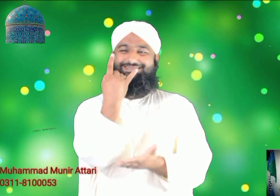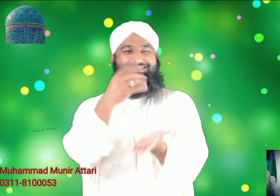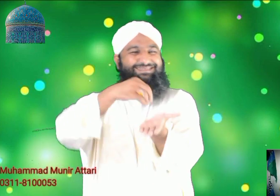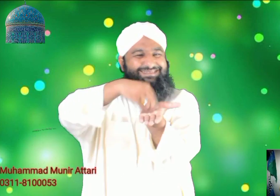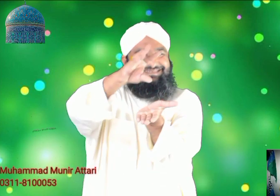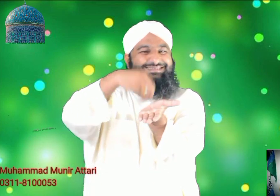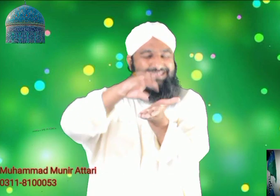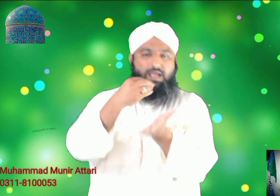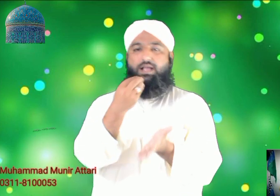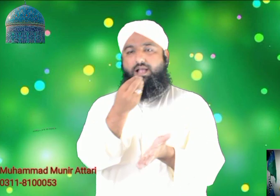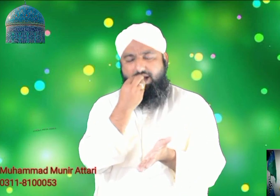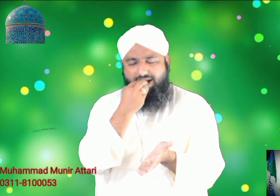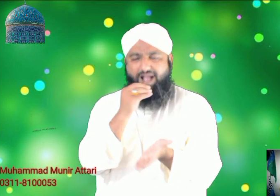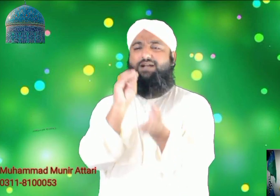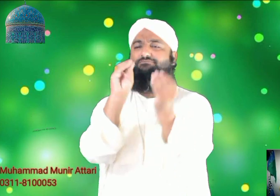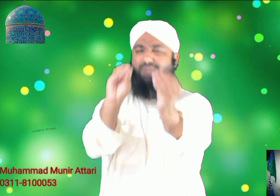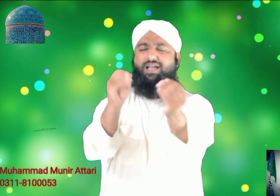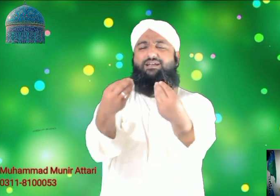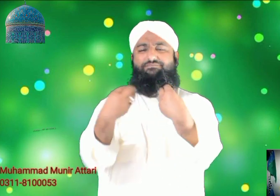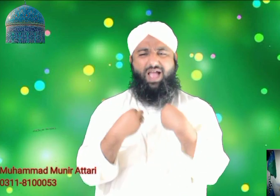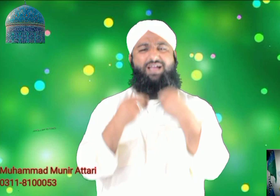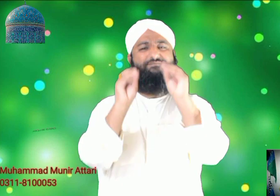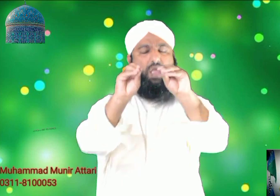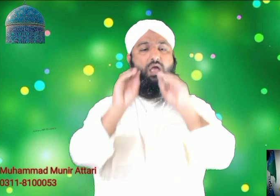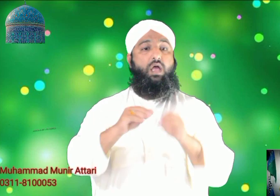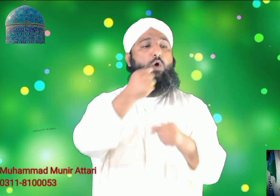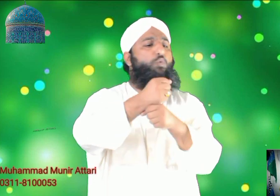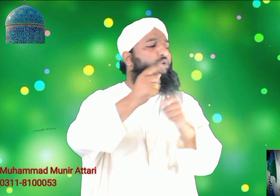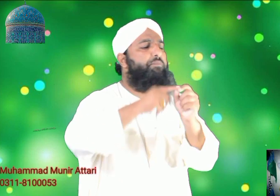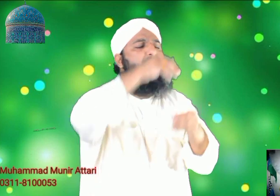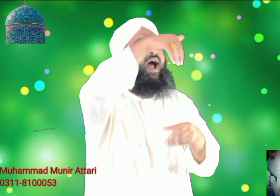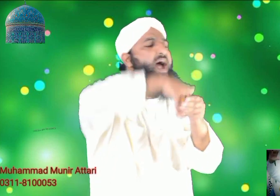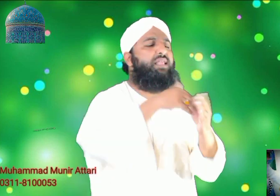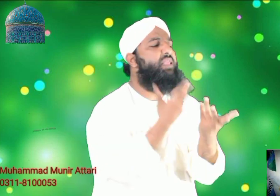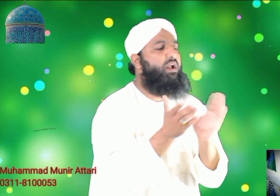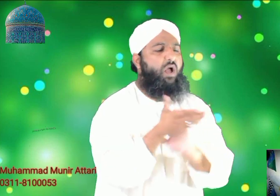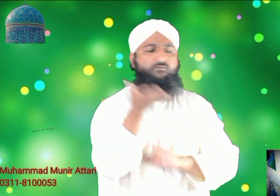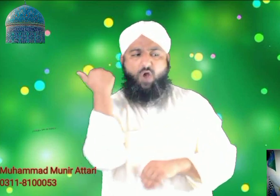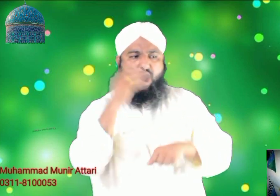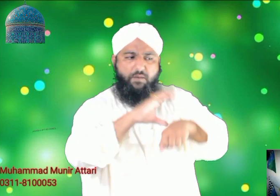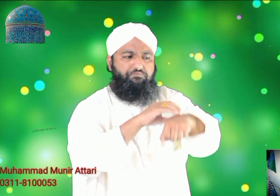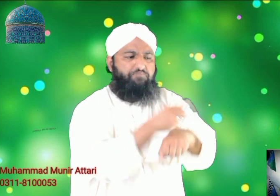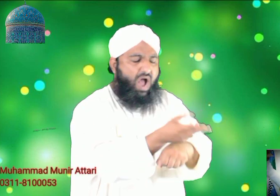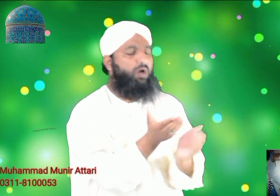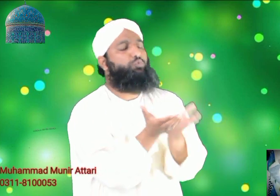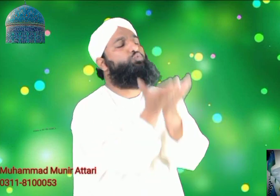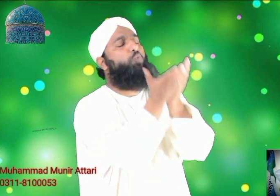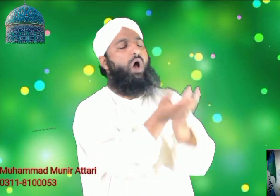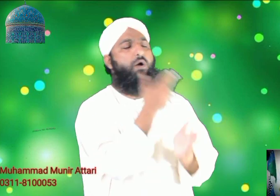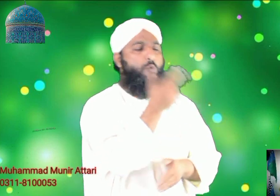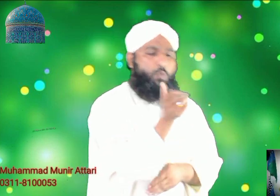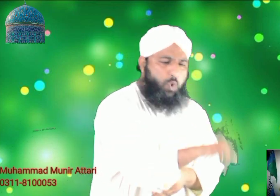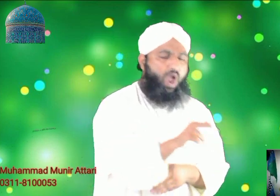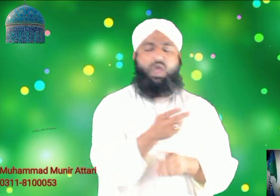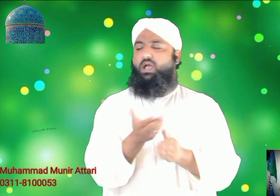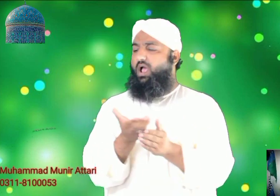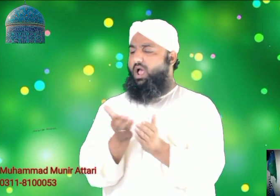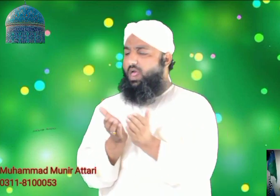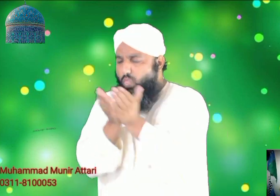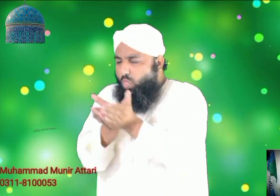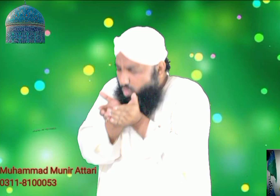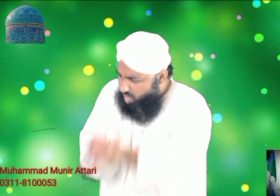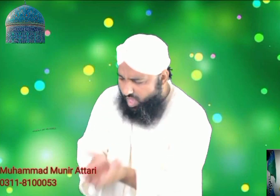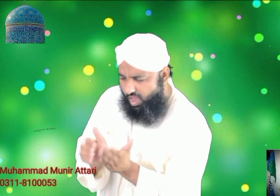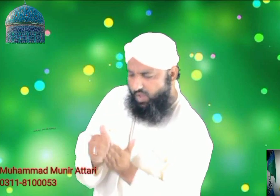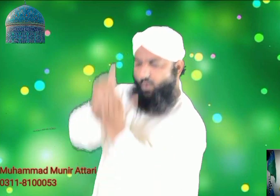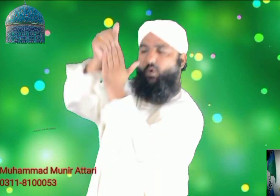ہیں, کھلانے والے ہیں. بھائی کیا جانتے ہو غوث پاک کے بارے میں؟ غوث پاک نے فلاں بیمار کو ٹھیک کر دیا تھا, دعا کی تھی تو کشتی ترا دی تھی, یہ سارے واقعات. اور